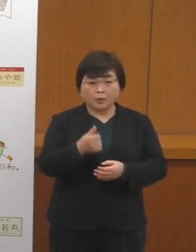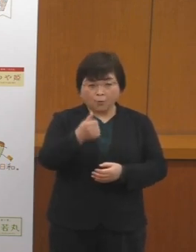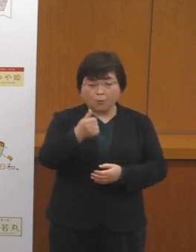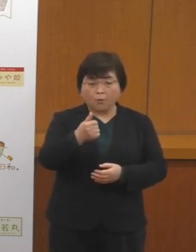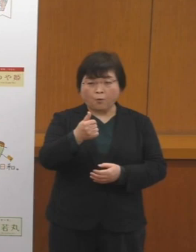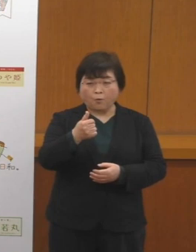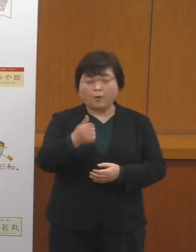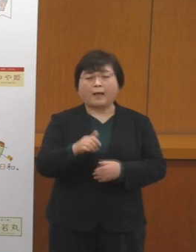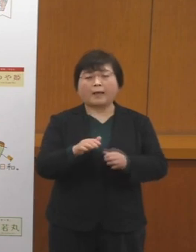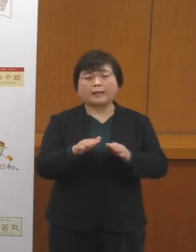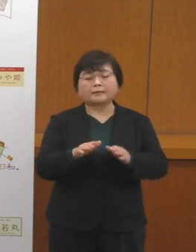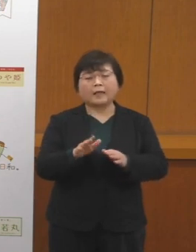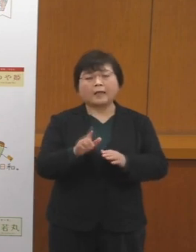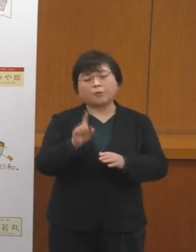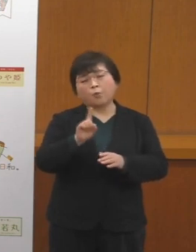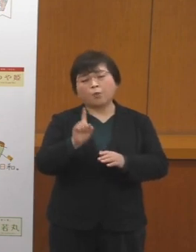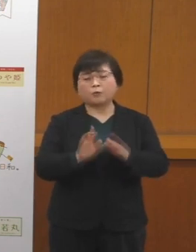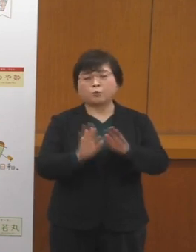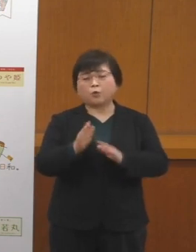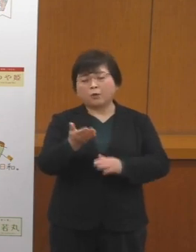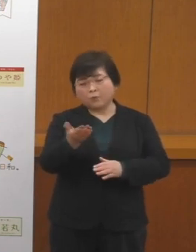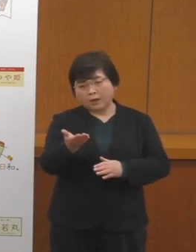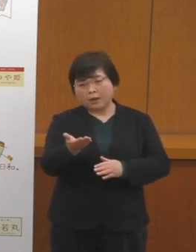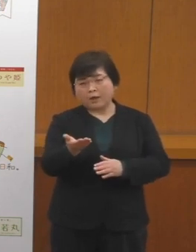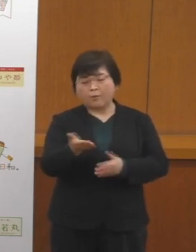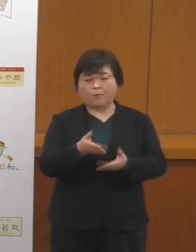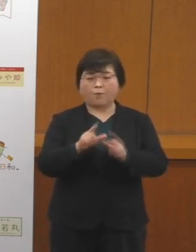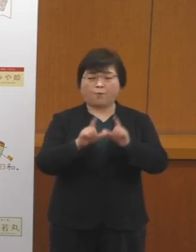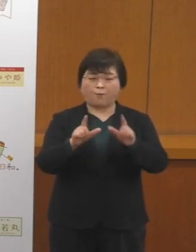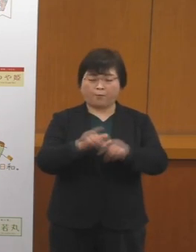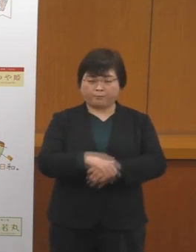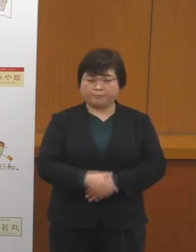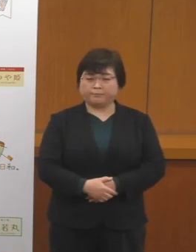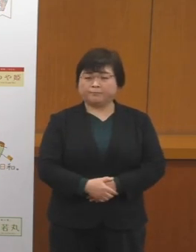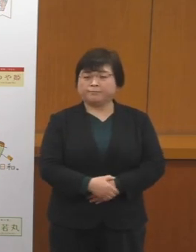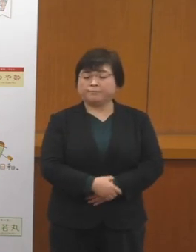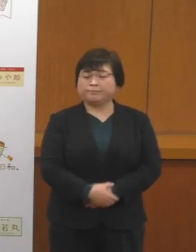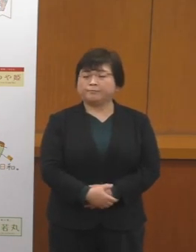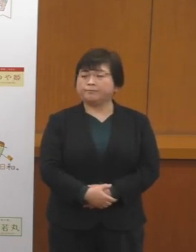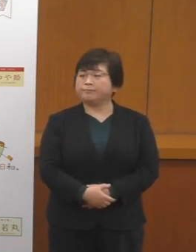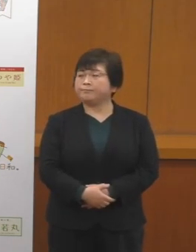紅緒が現在どんな状況かということでありますけれども